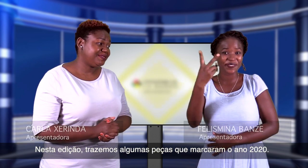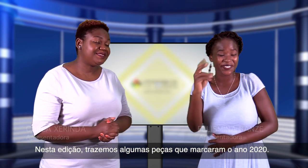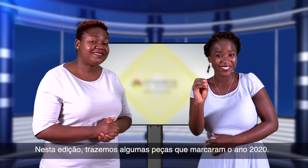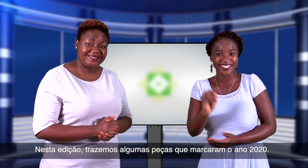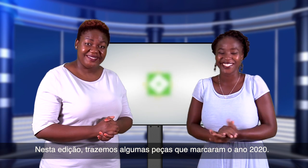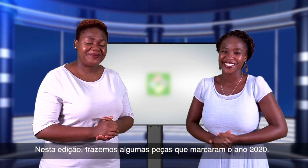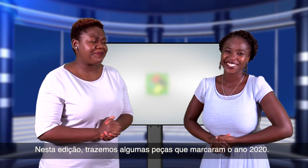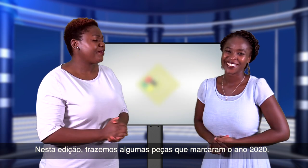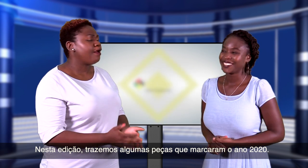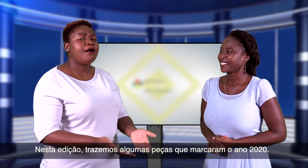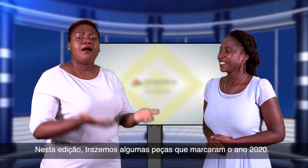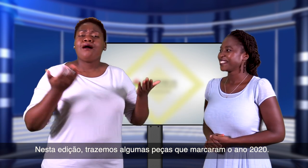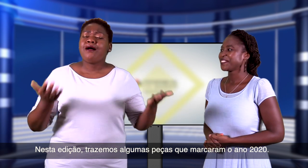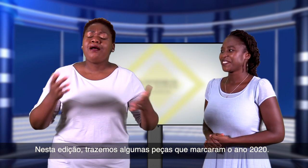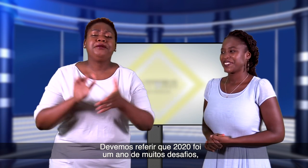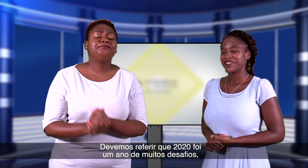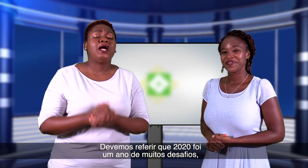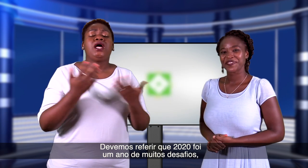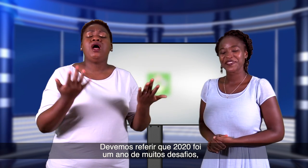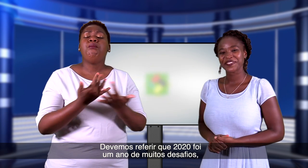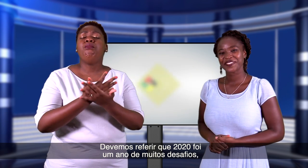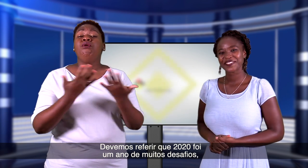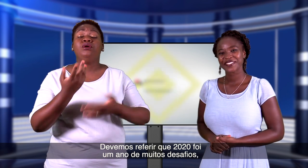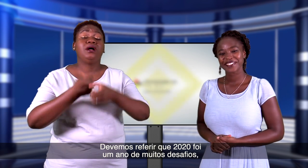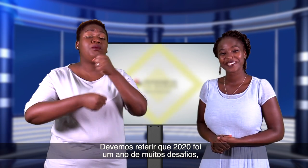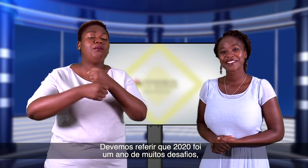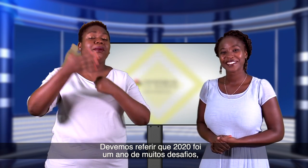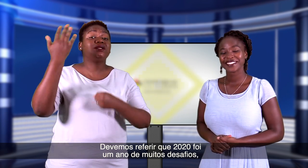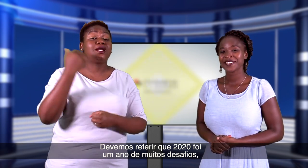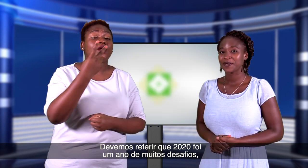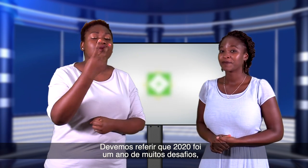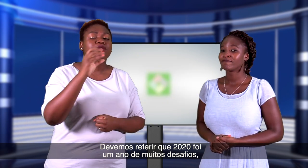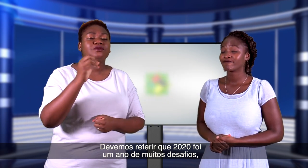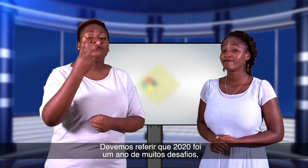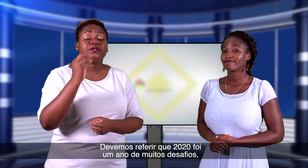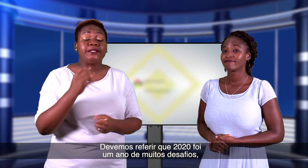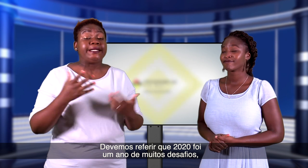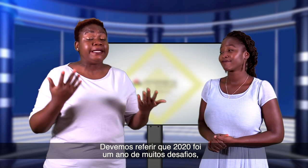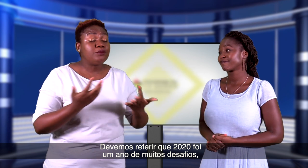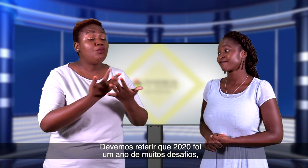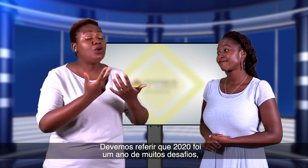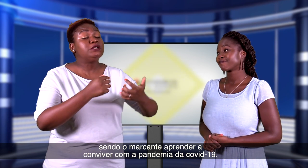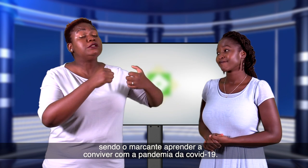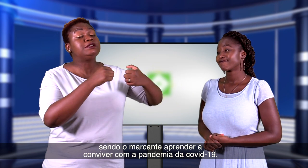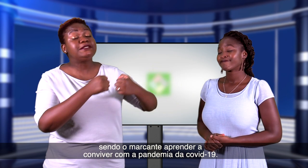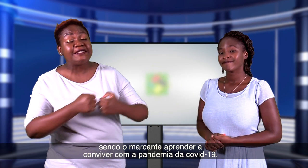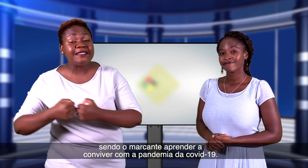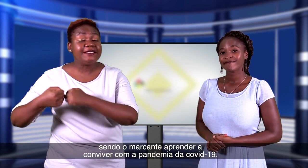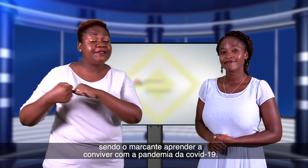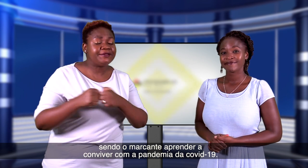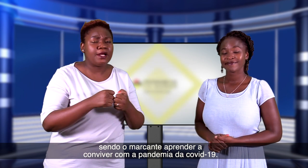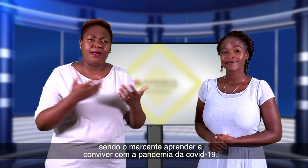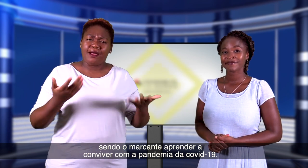que marcaram o ano 2020. Devemos referir que 2020 foi um ano de muitos desafios, sendo